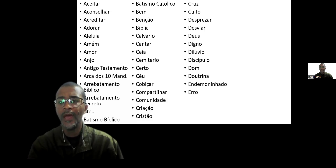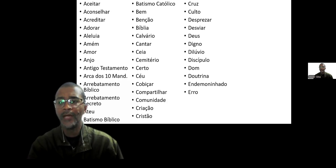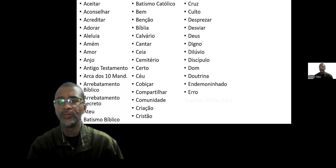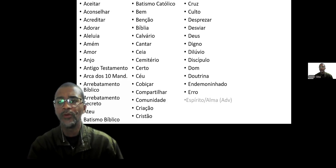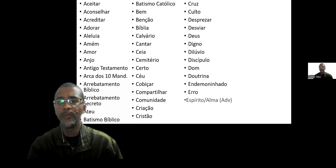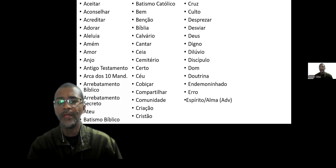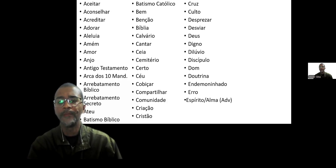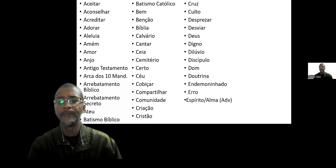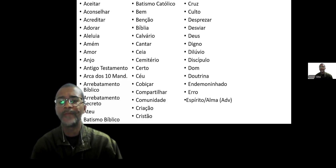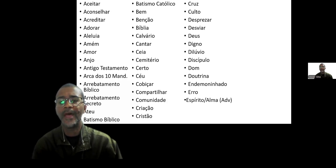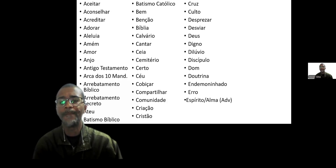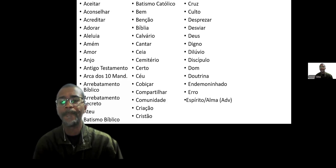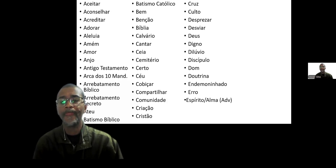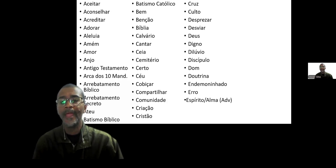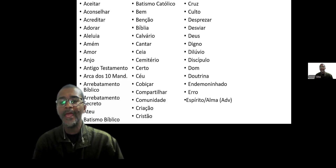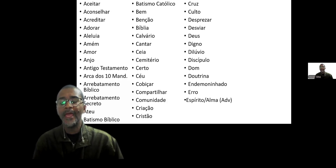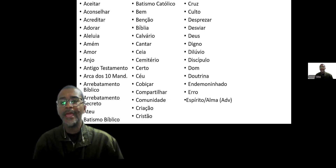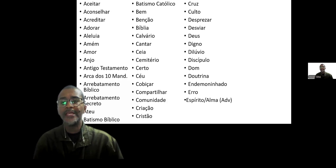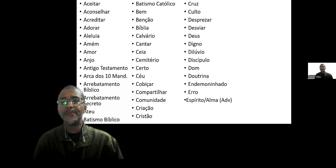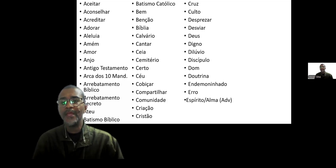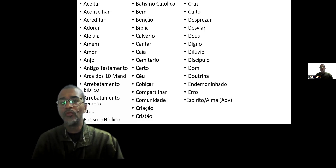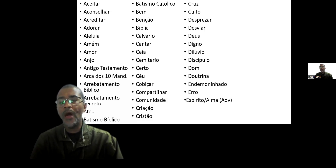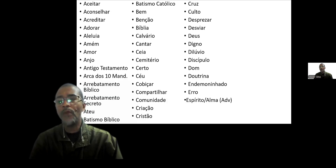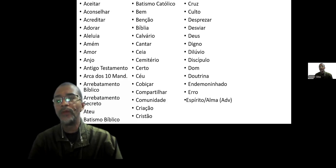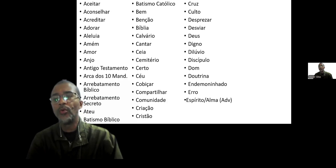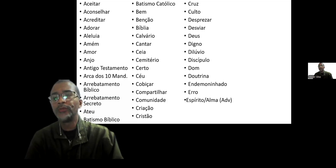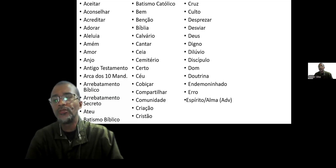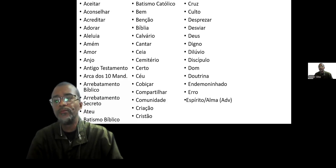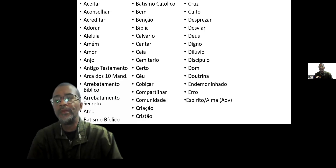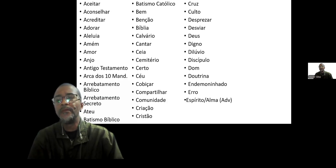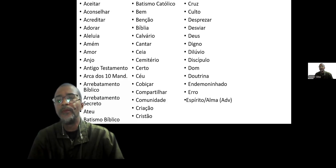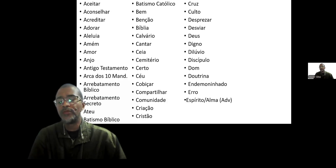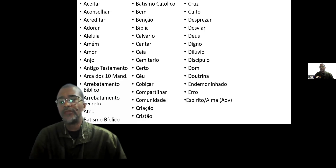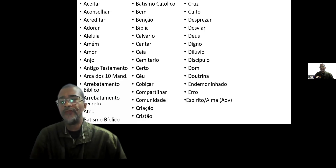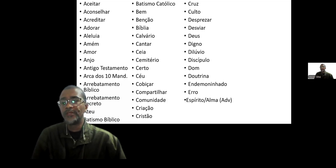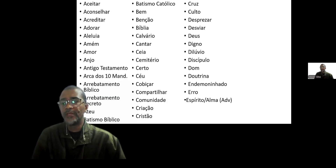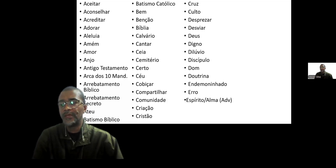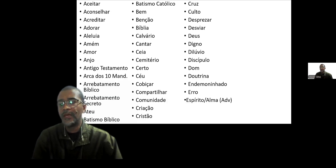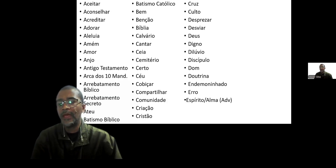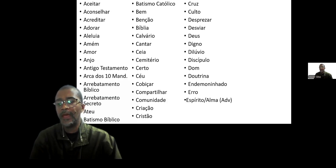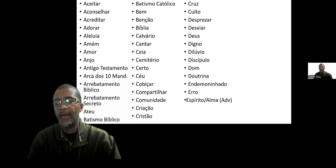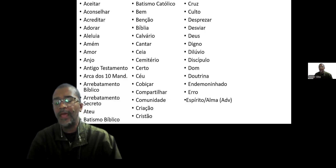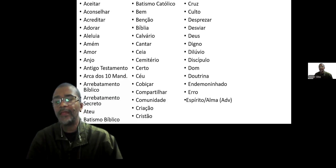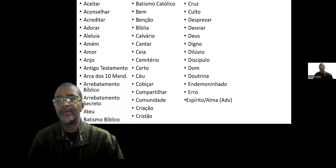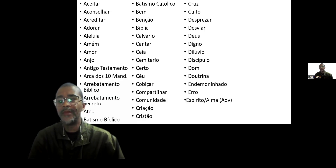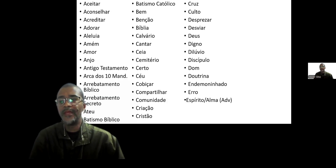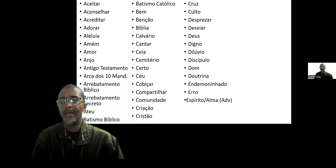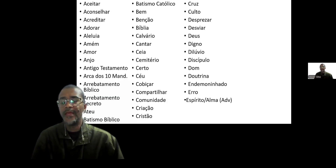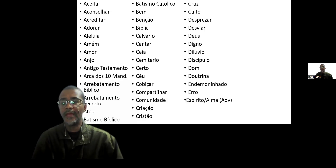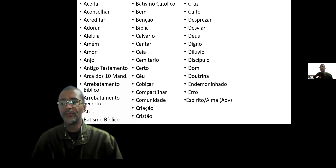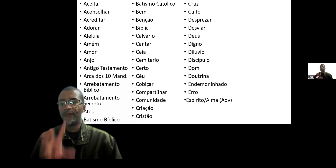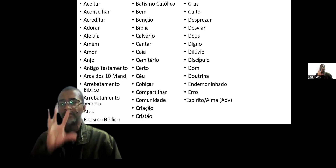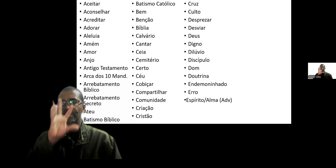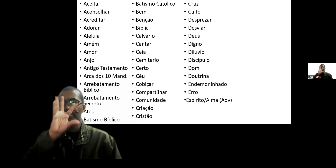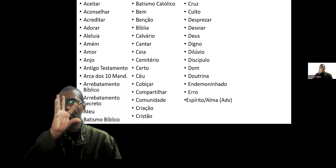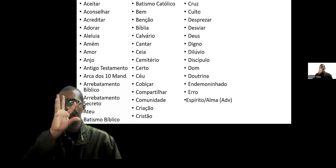aí ajuda a compreender, tá? Espírito, alma, no contexto bíblico, os adventistas creem dessa maneira aí,